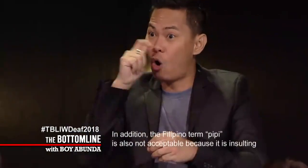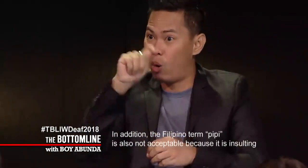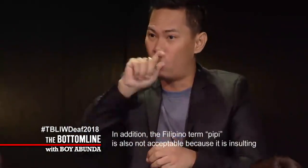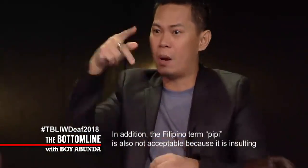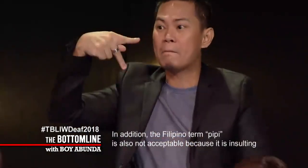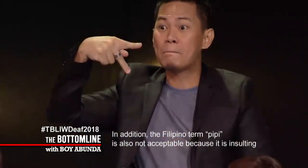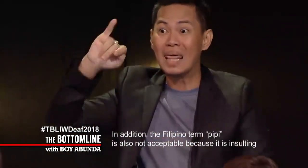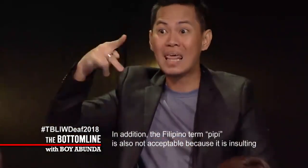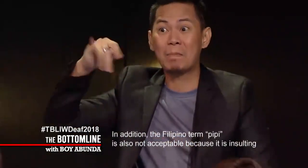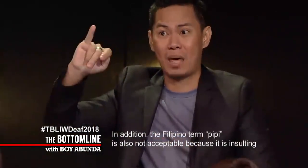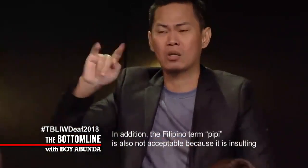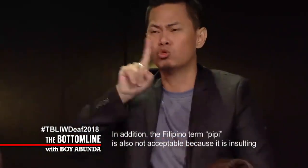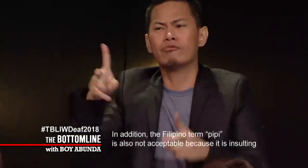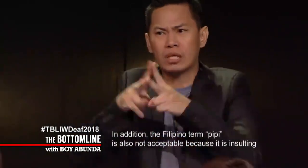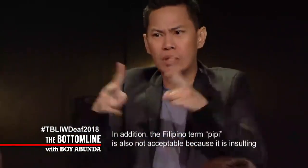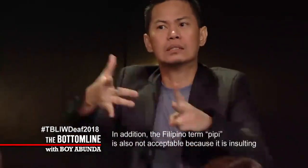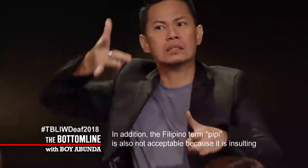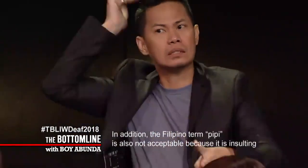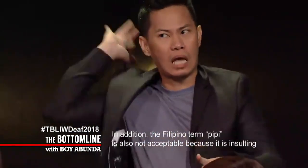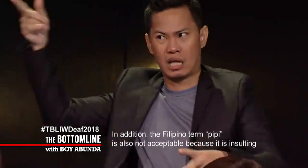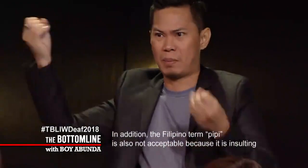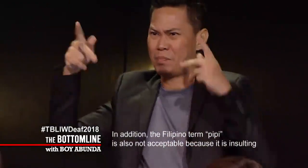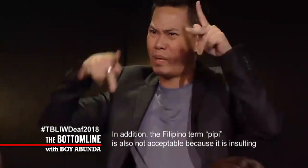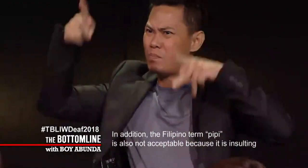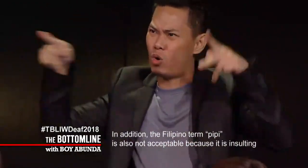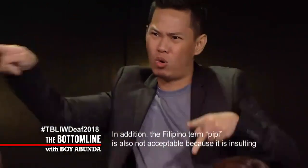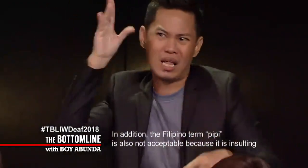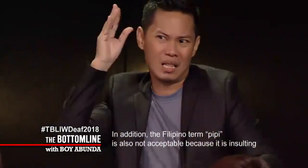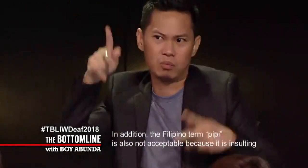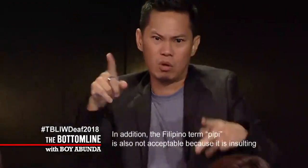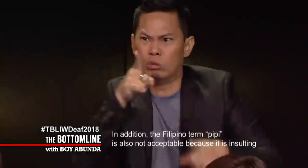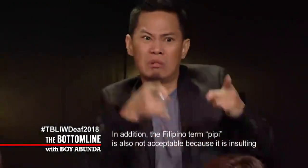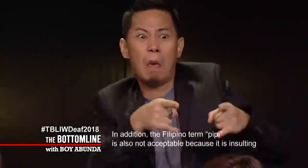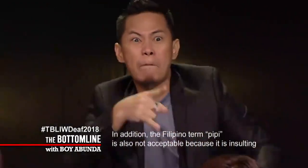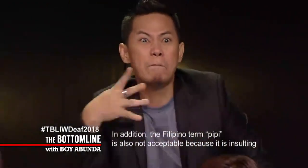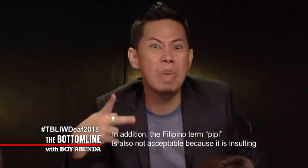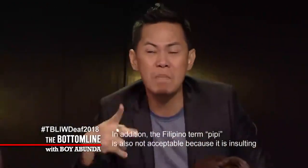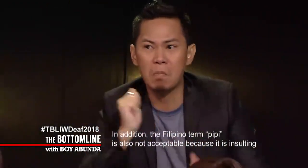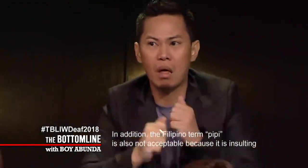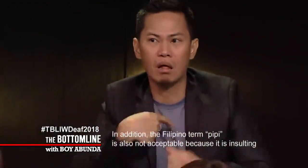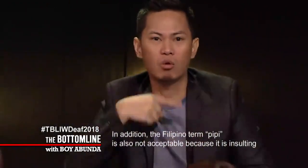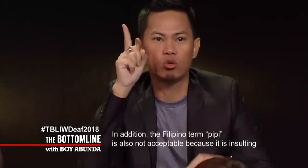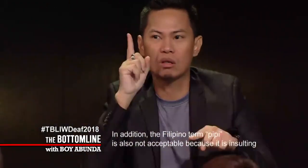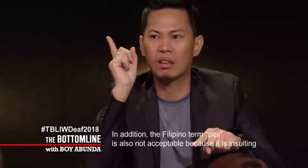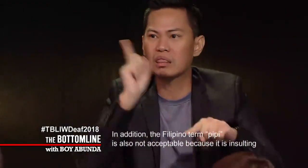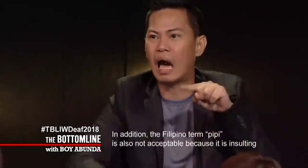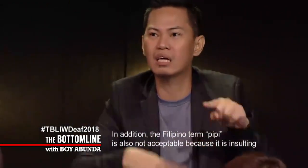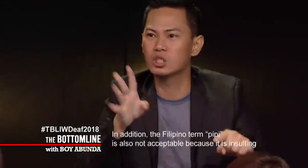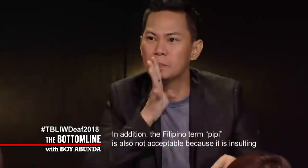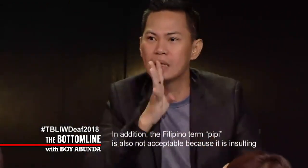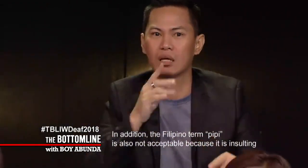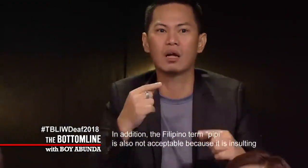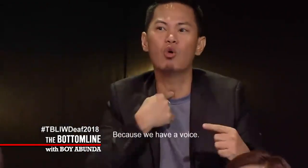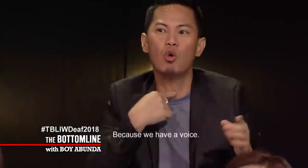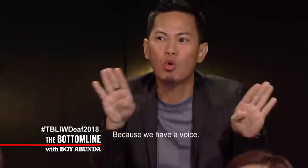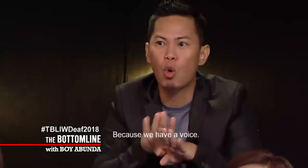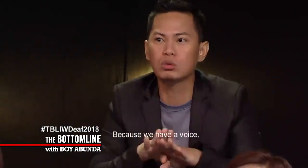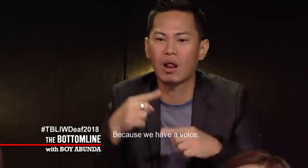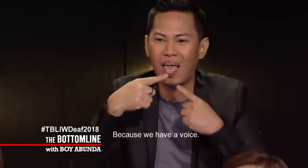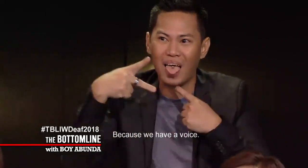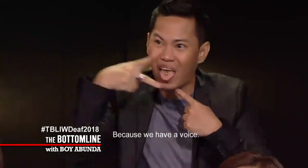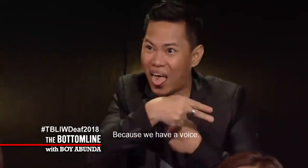nila. Eh yun sa Tagalog nga po, yung pipi po, hindi po yung katanggap-tanggap po. Kasi nakaka-insulto po yun. Dahil